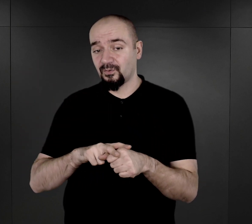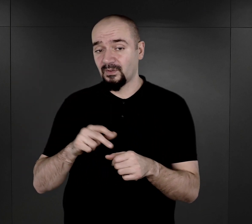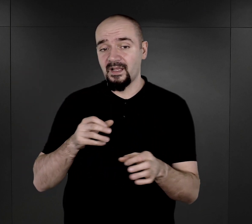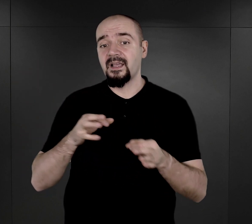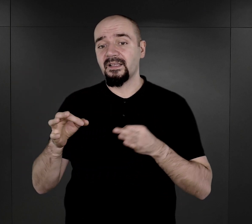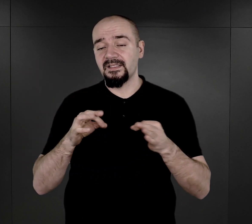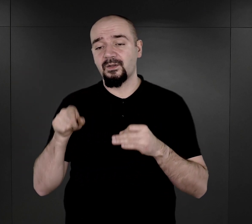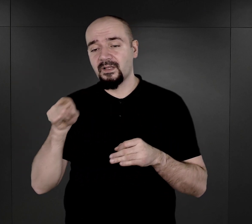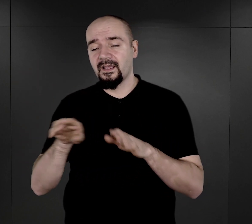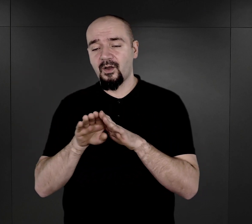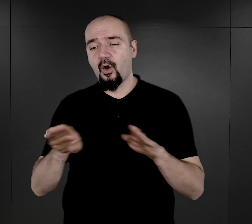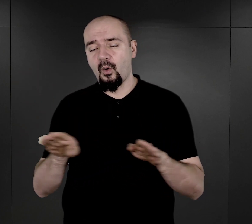obozu przybliżają.